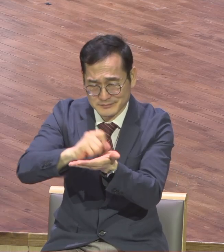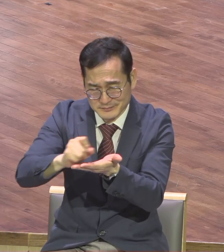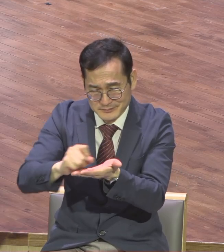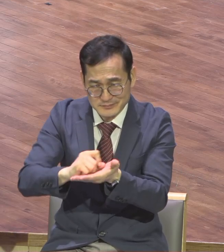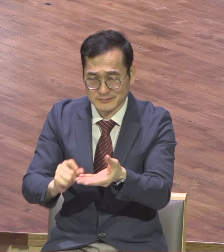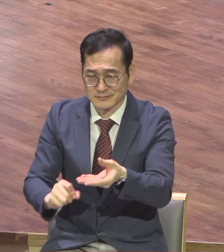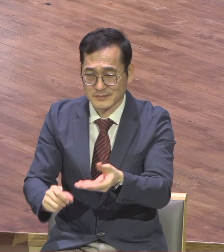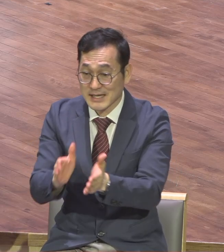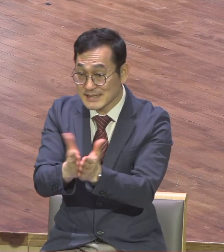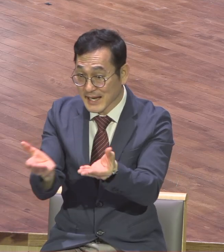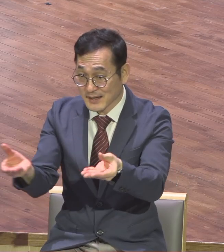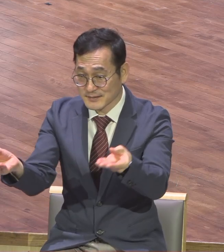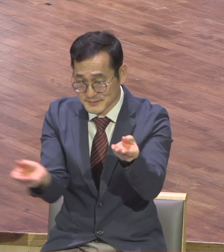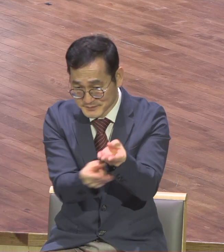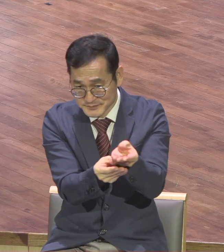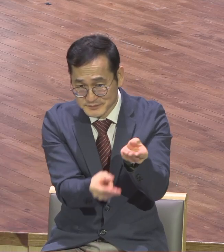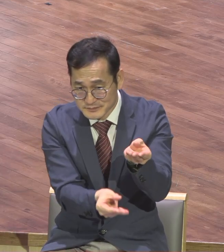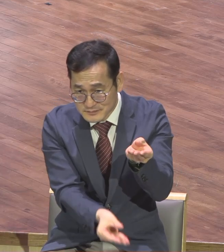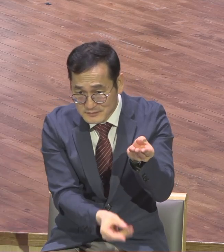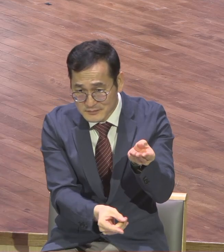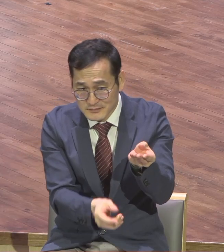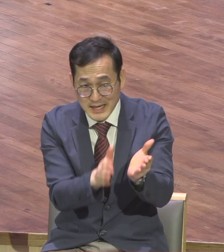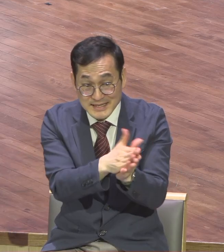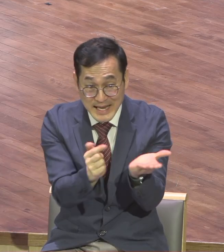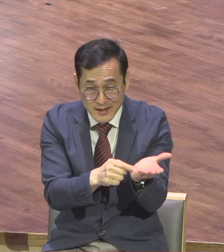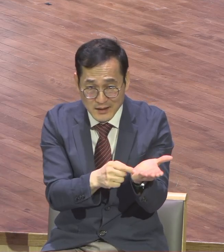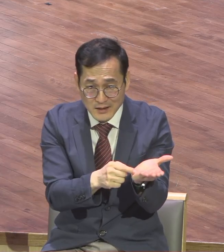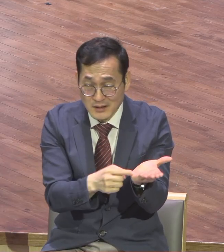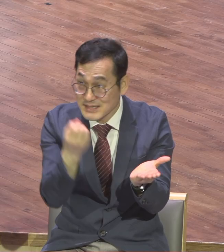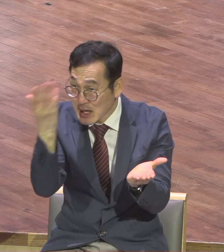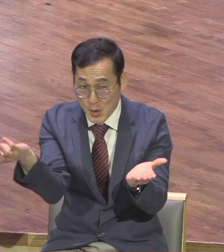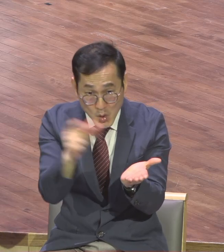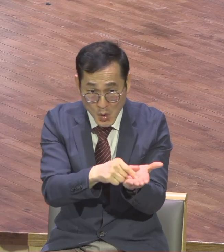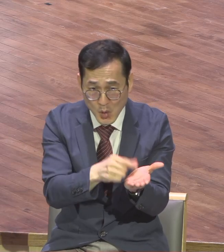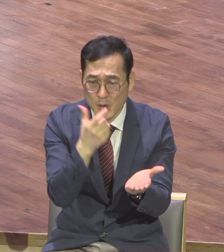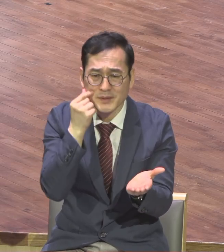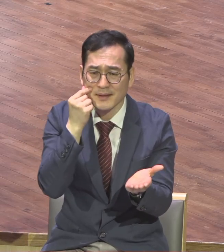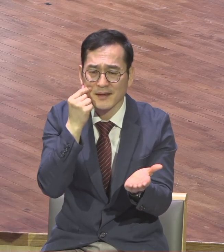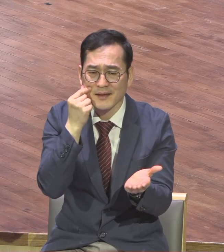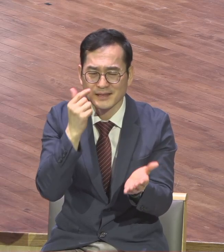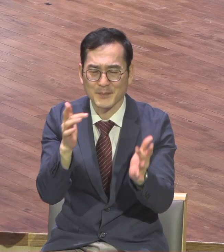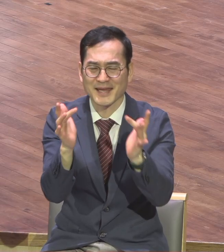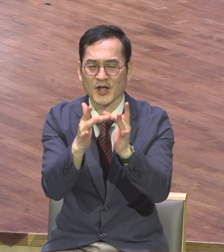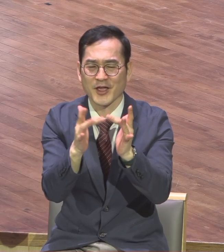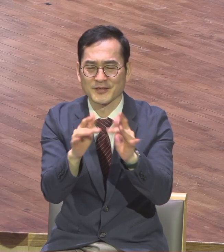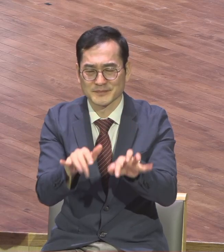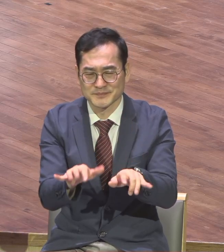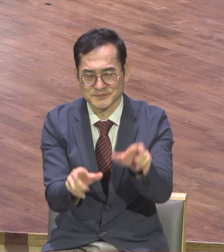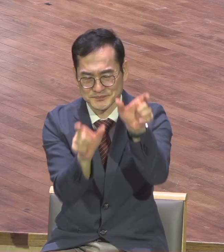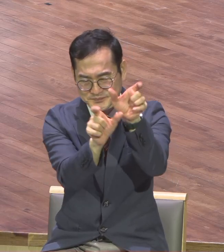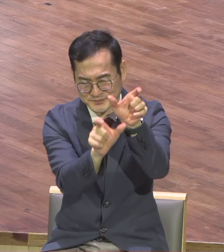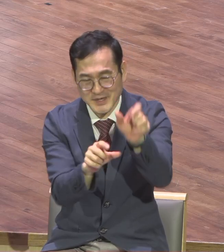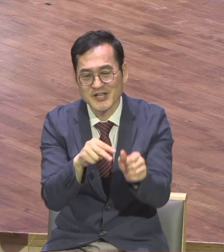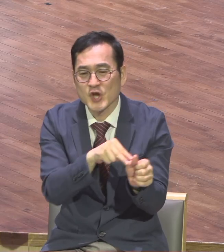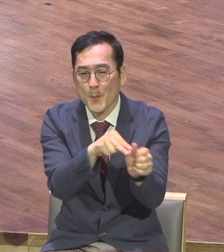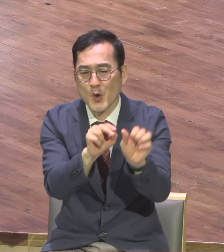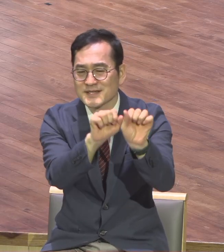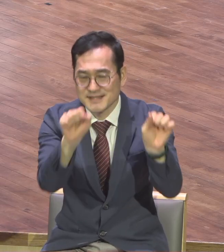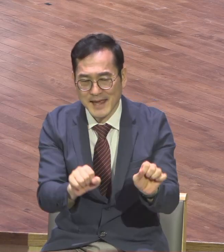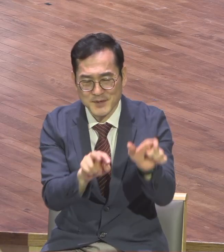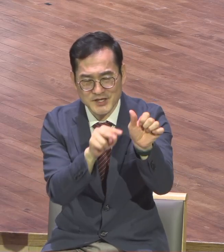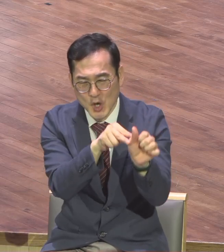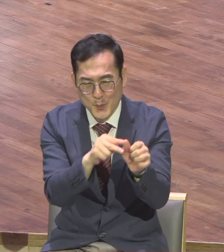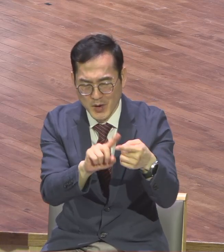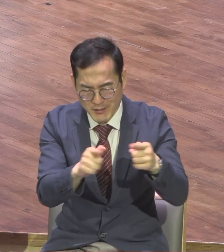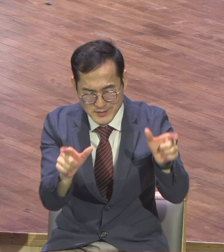업그레이드 안 되잖아요. 그래서 앱을 통해서 이 정보 시스템 뭐 어마어마하더만 보네. 깜짝 놀래.